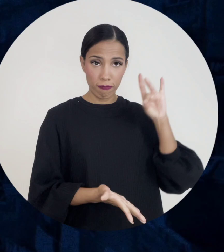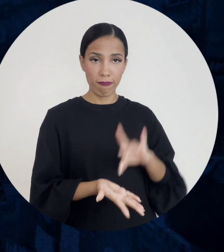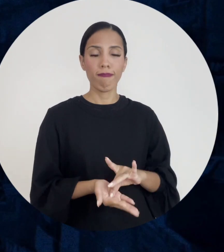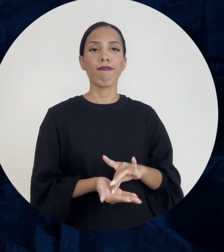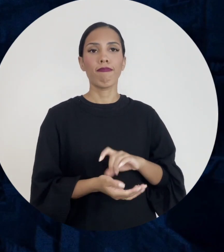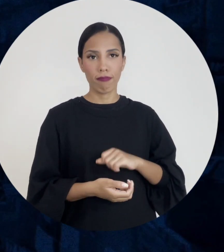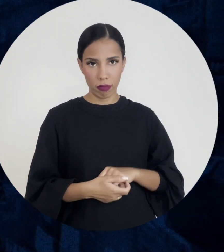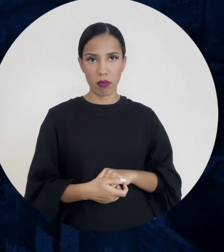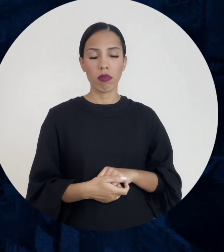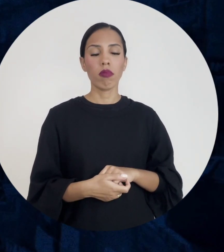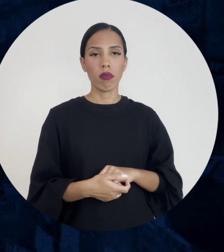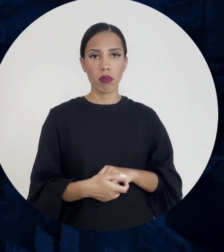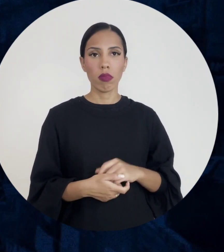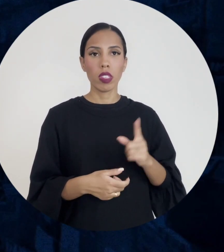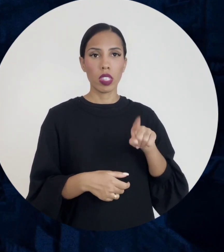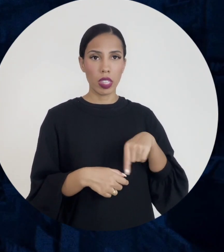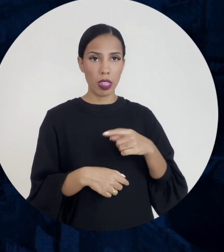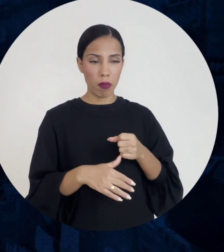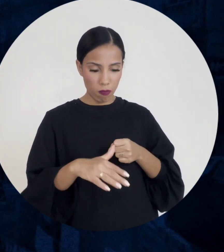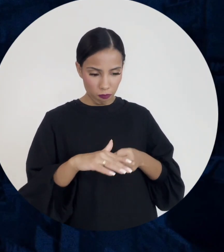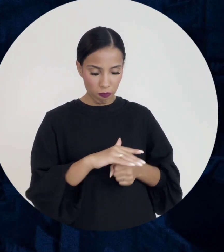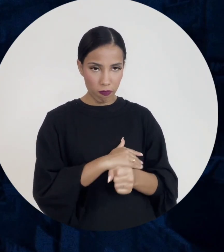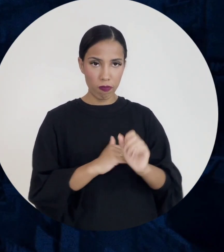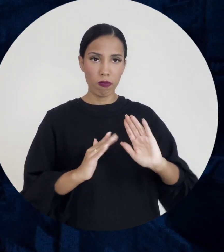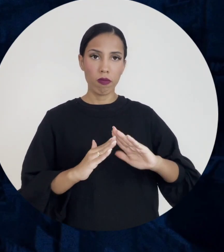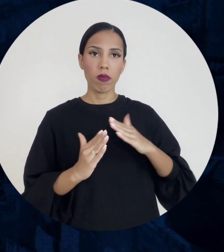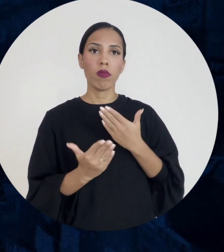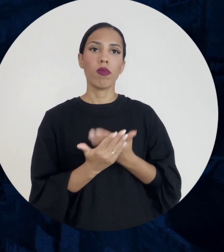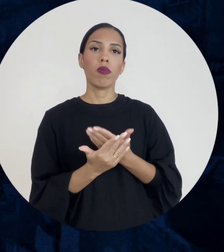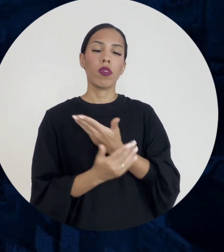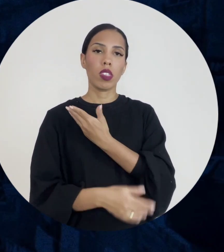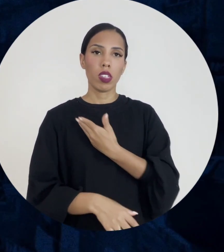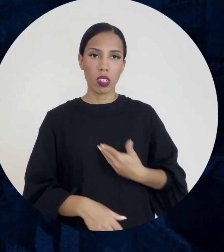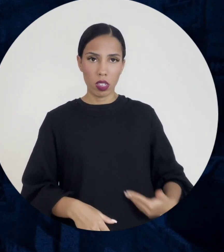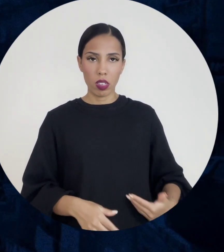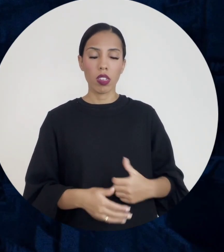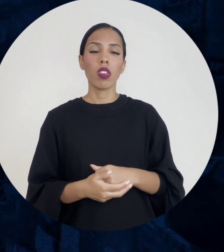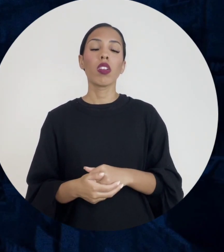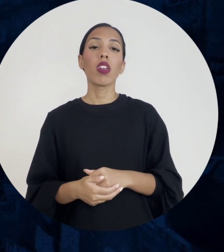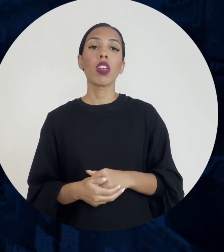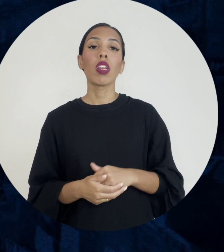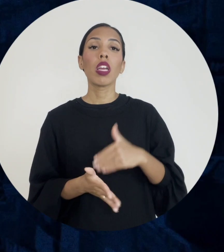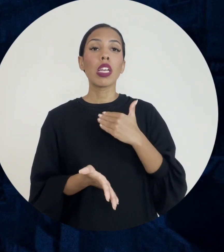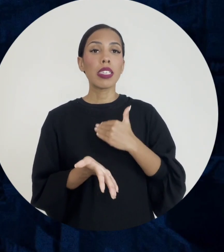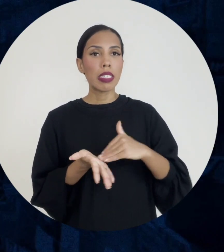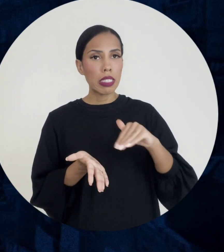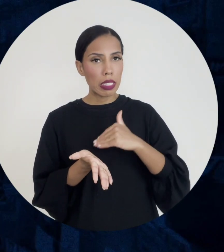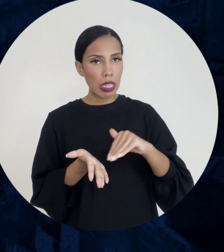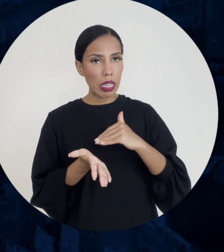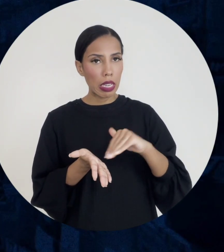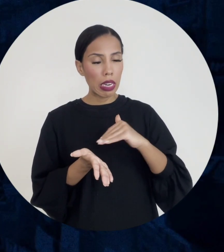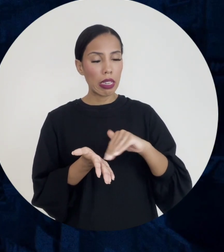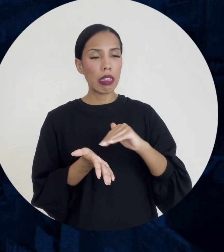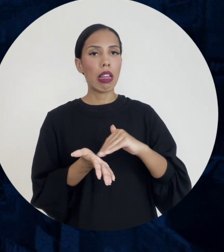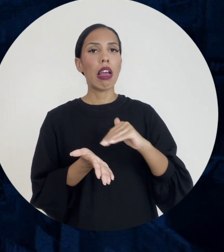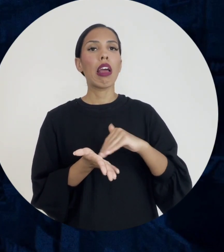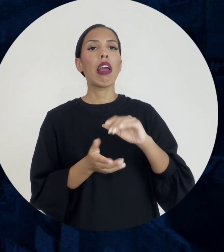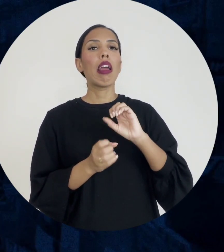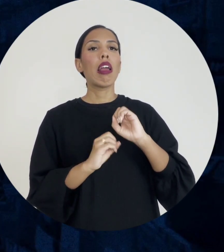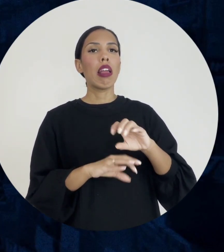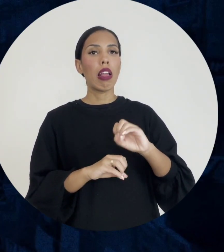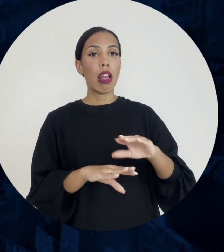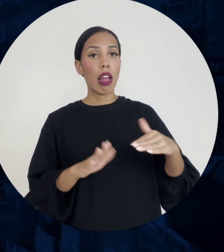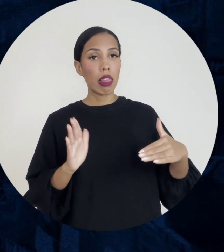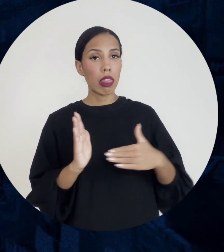realmente colocadas na escola pública. E a listagem para a Secretaria de Educação, aquela coisa, isso até